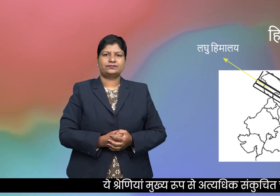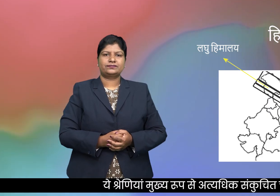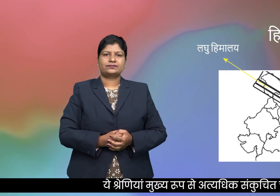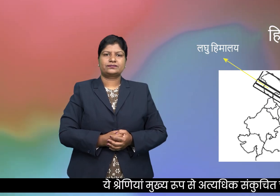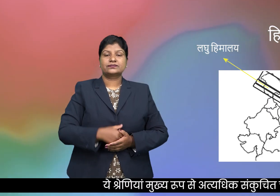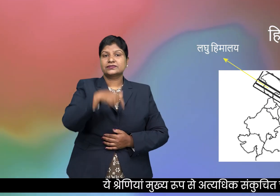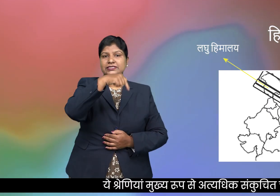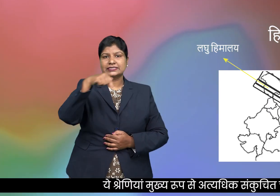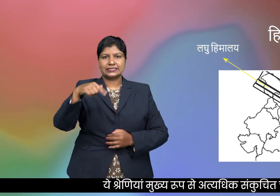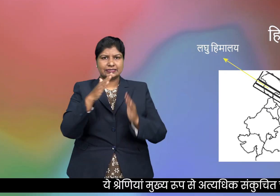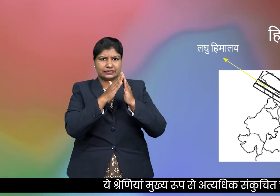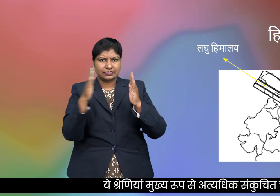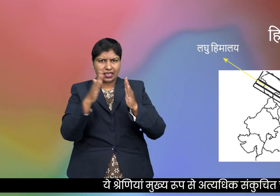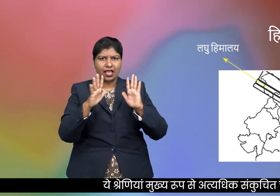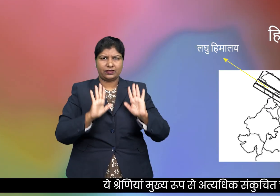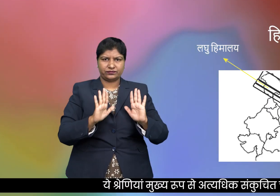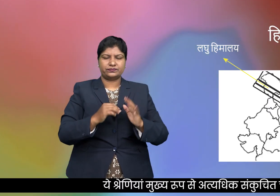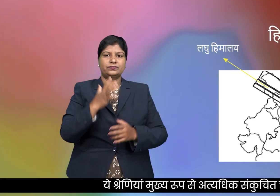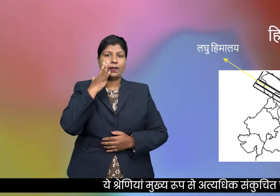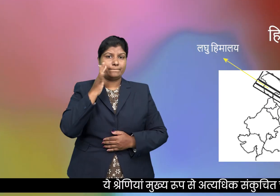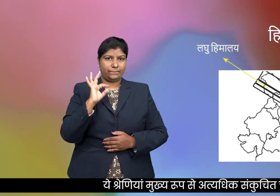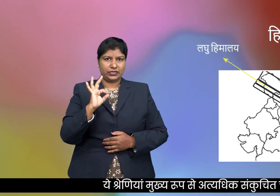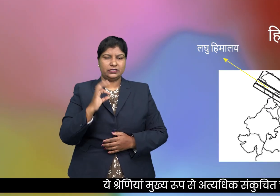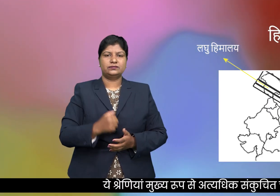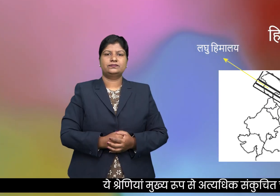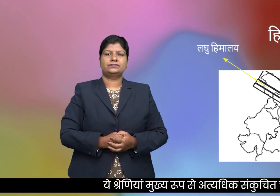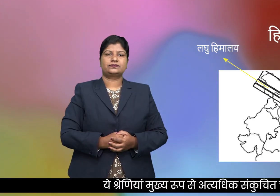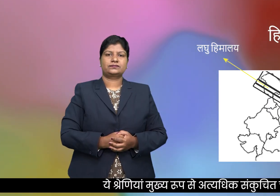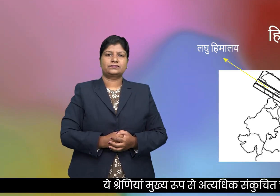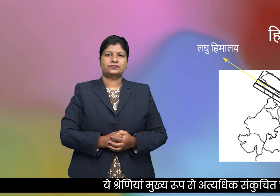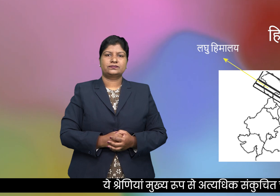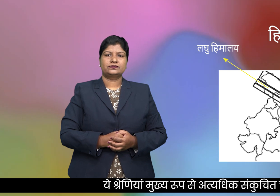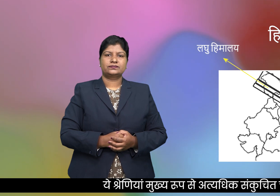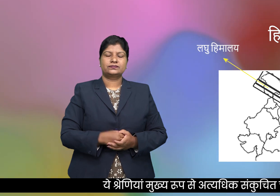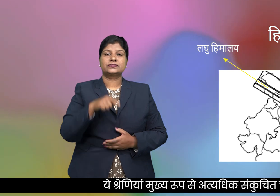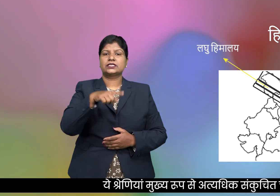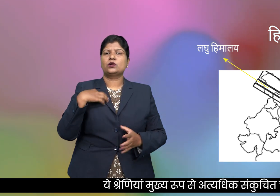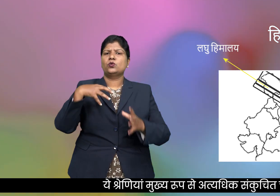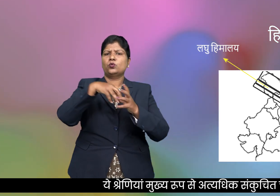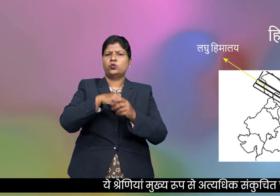ये श्रेणियां मुख्य रूप से अत्यधिक संकुचित चट्टानों से बनी हैं।